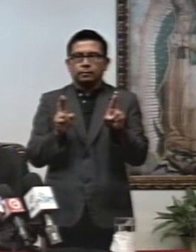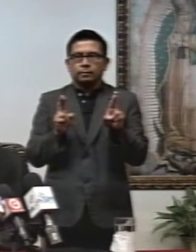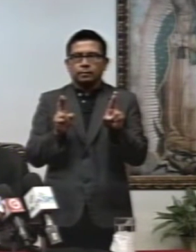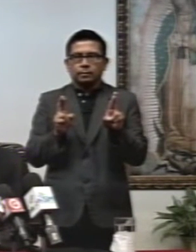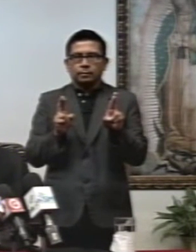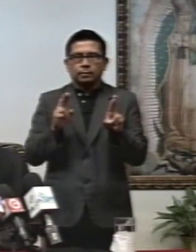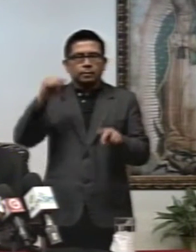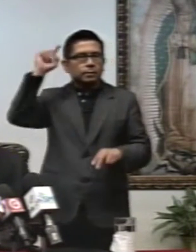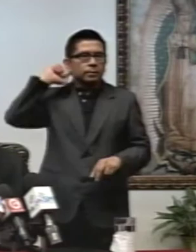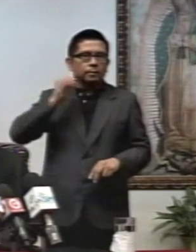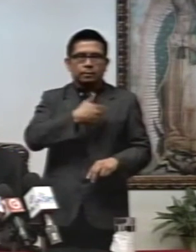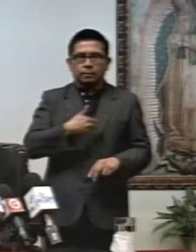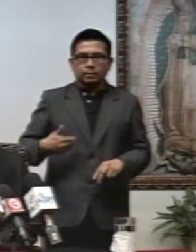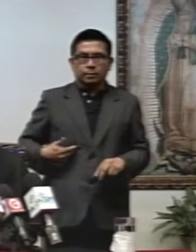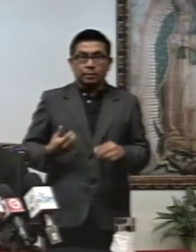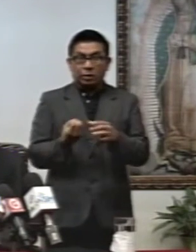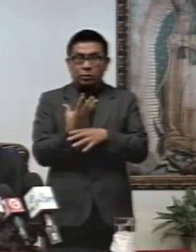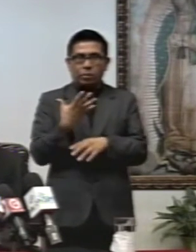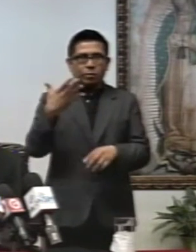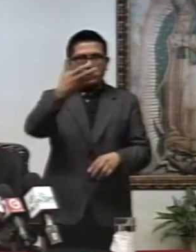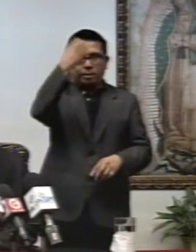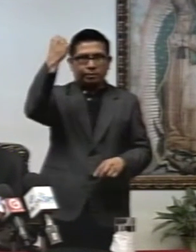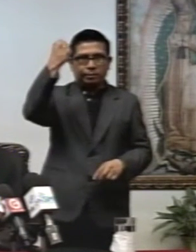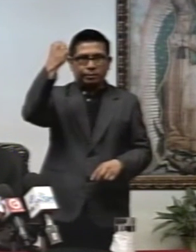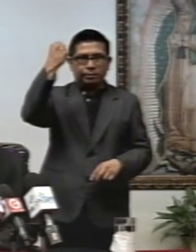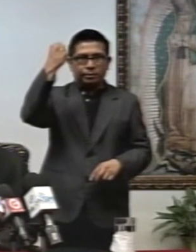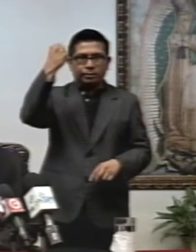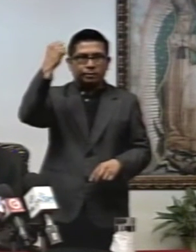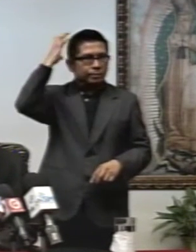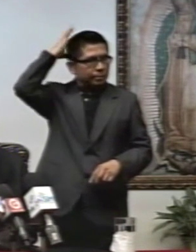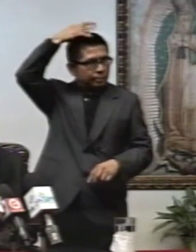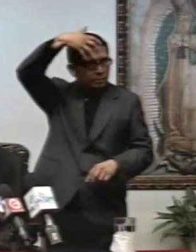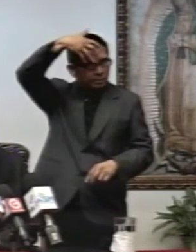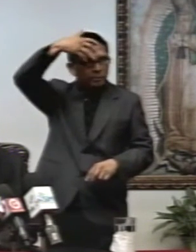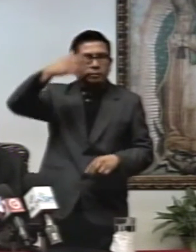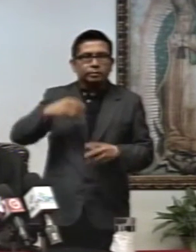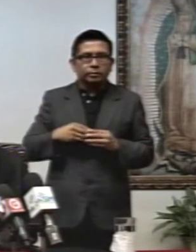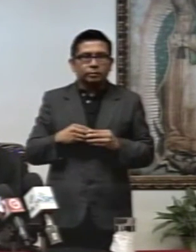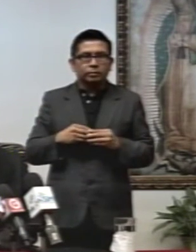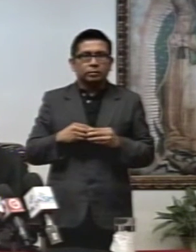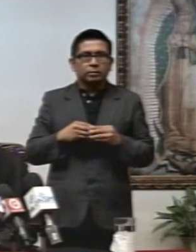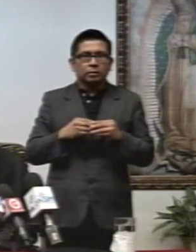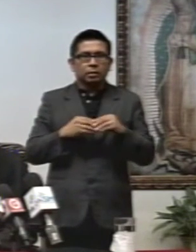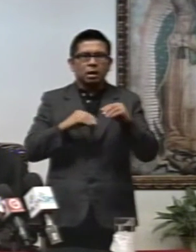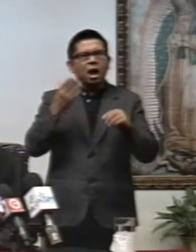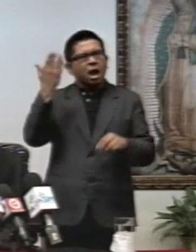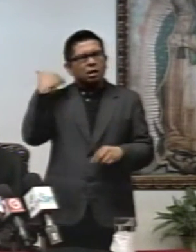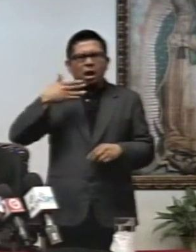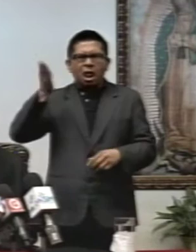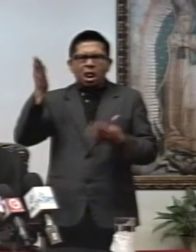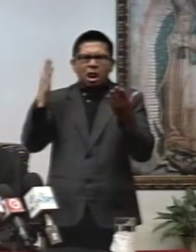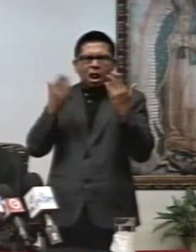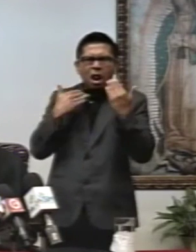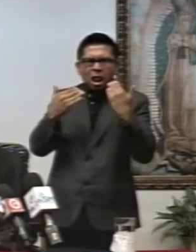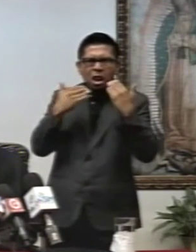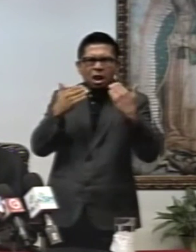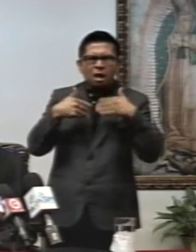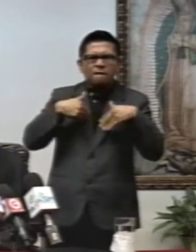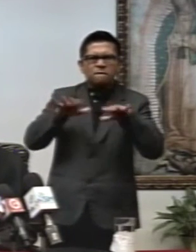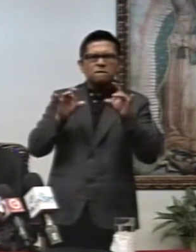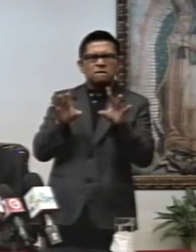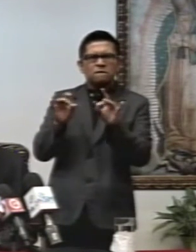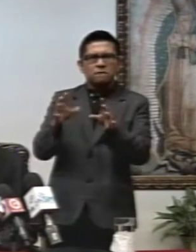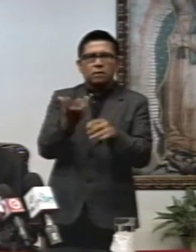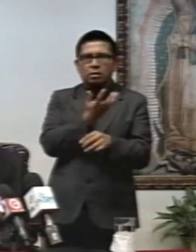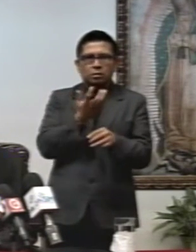el señor presidente electo haya hecho todo un discurso antimigrante